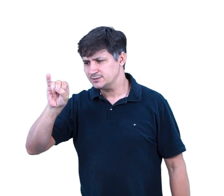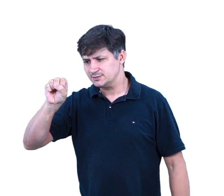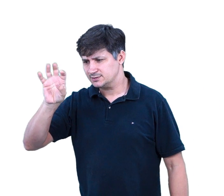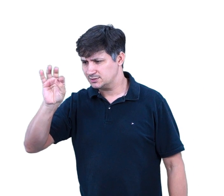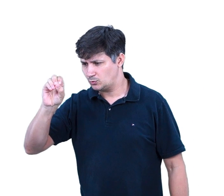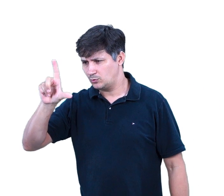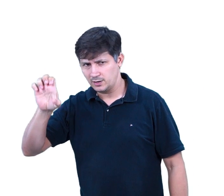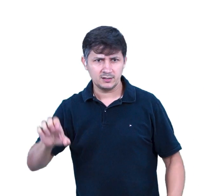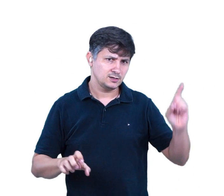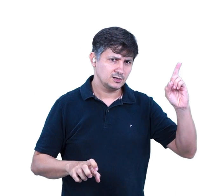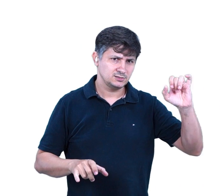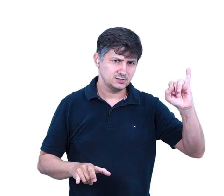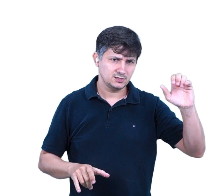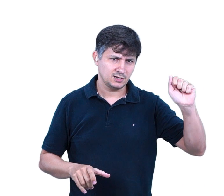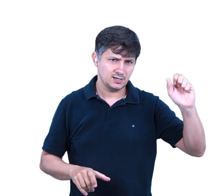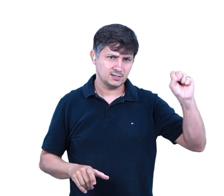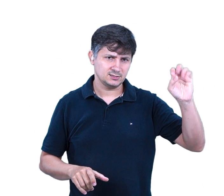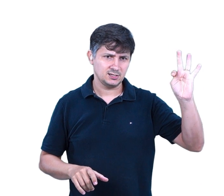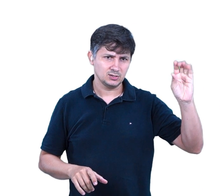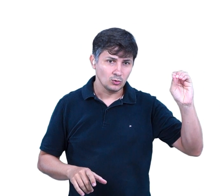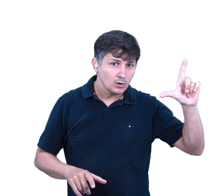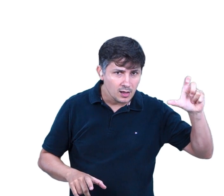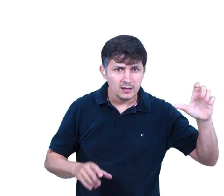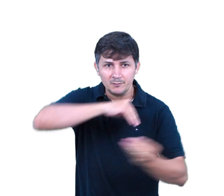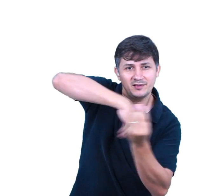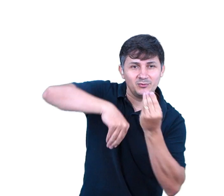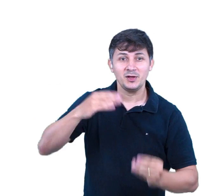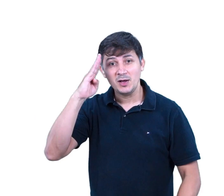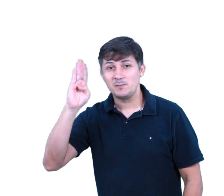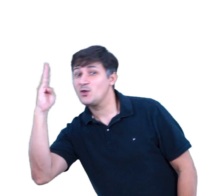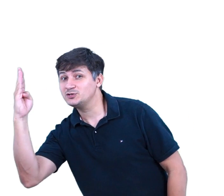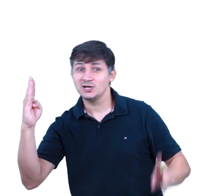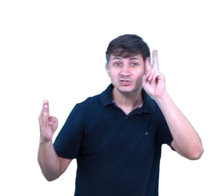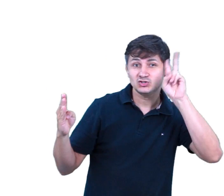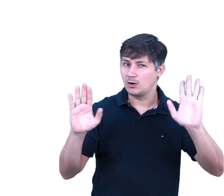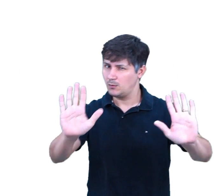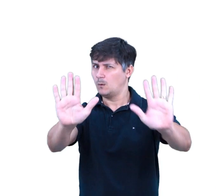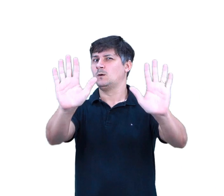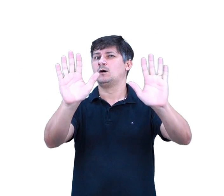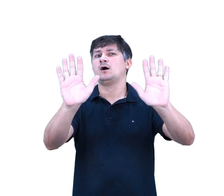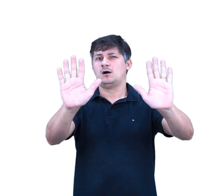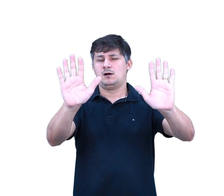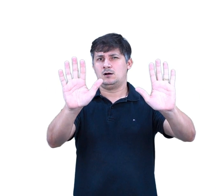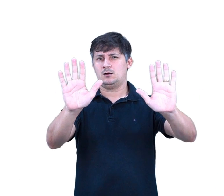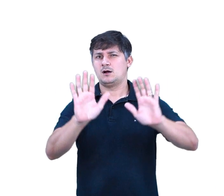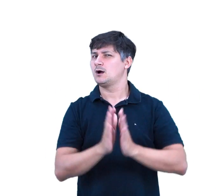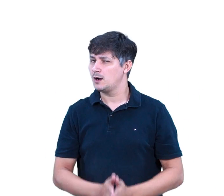com história. Alto lá, camarada! Bom, é bem parecido com o que você aprende nas aulas de sistema circulatório,